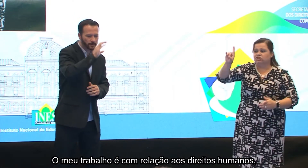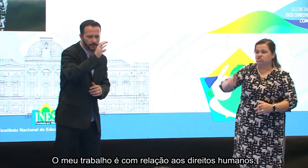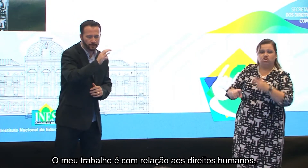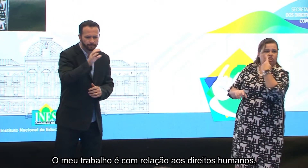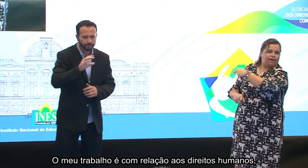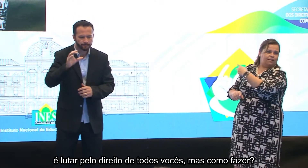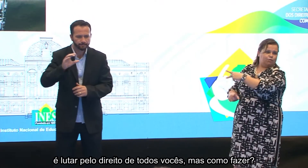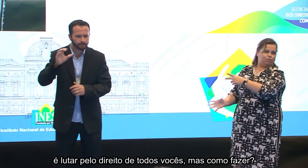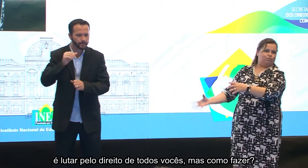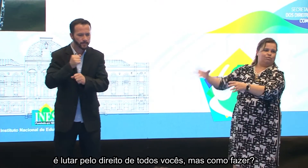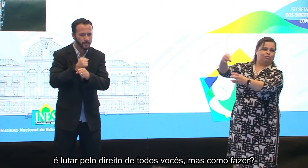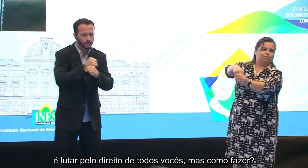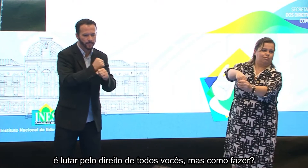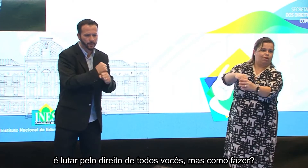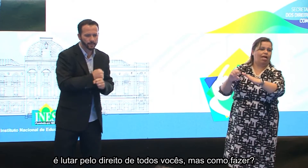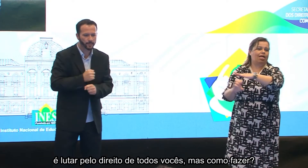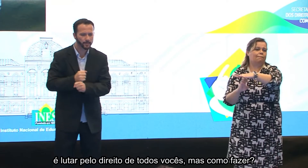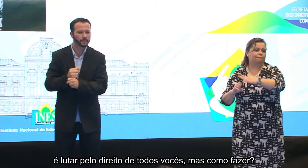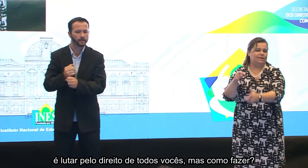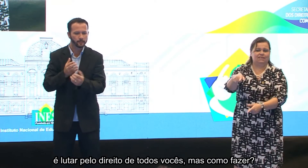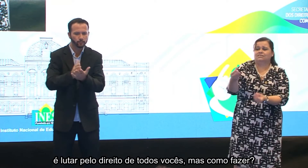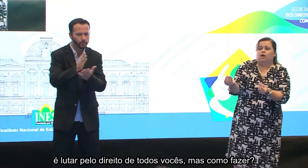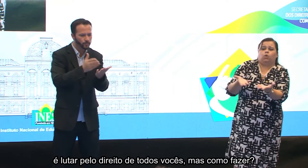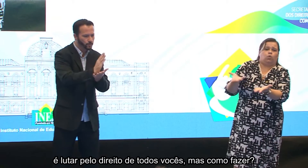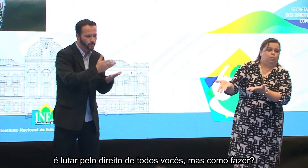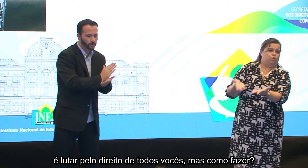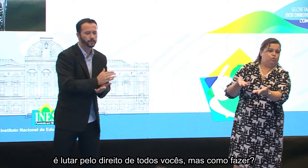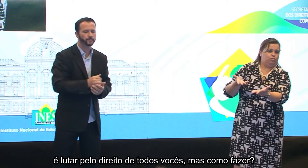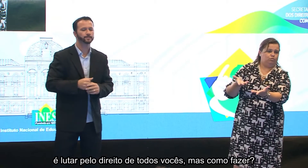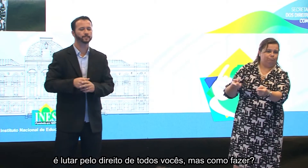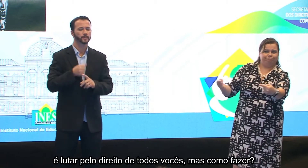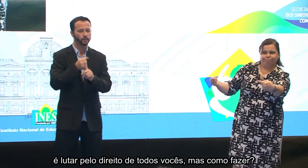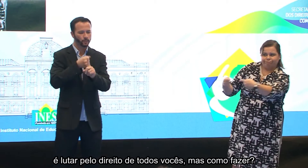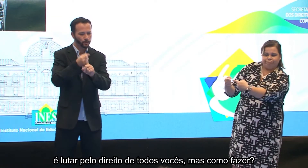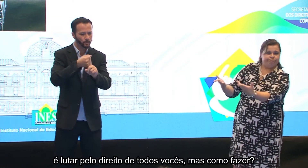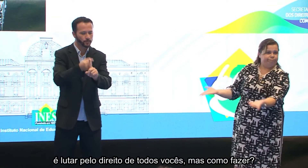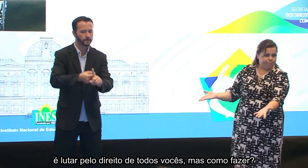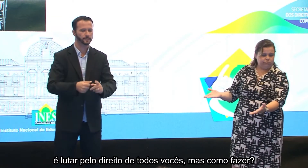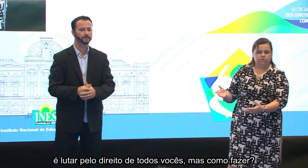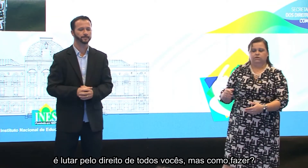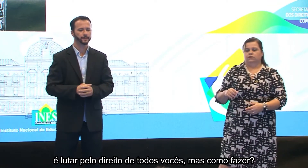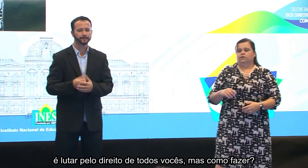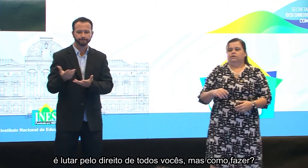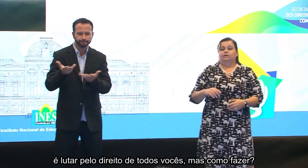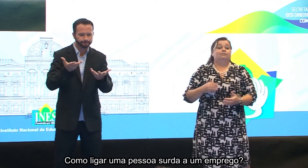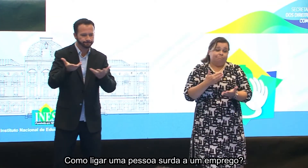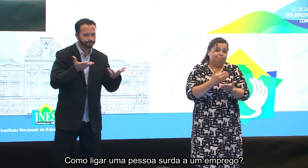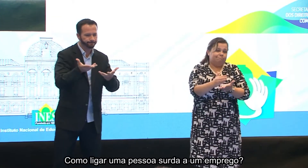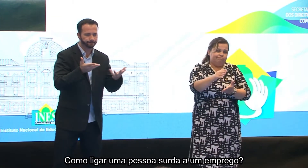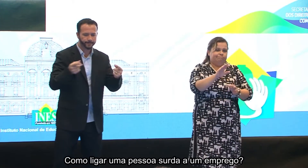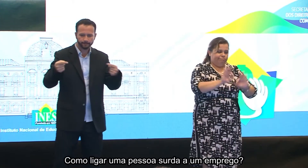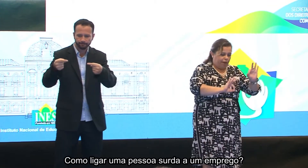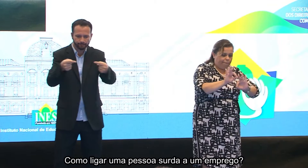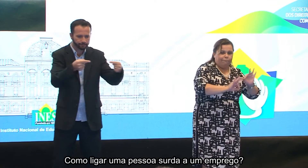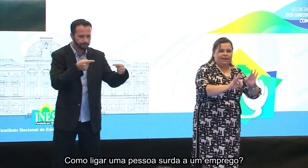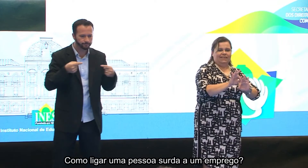humanos. É lutar pelos direitos de todos vocês. Mas como fazer? Como ligar a pessoa surda a um